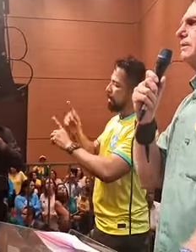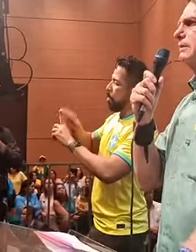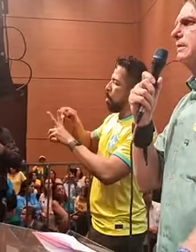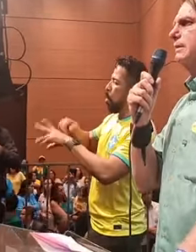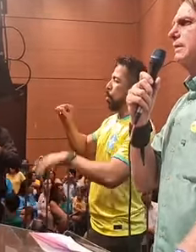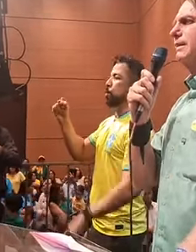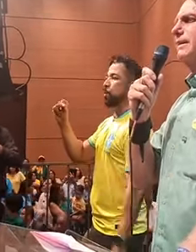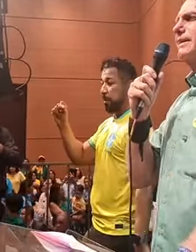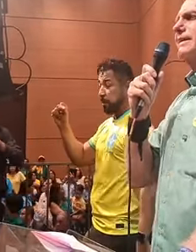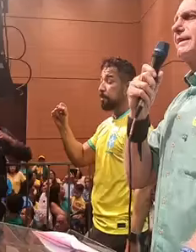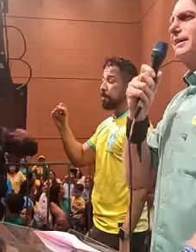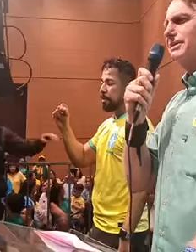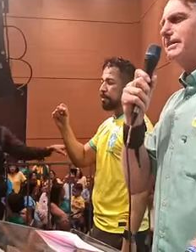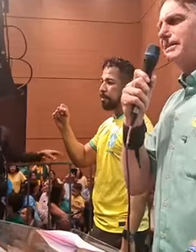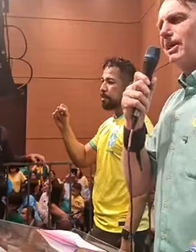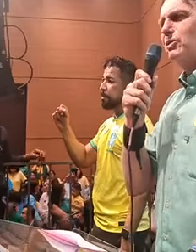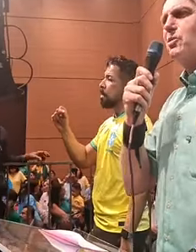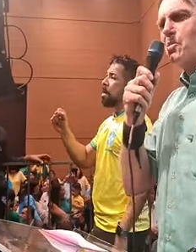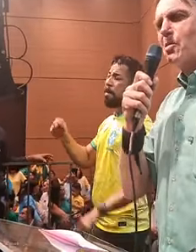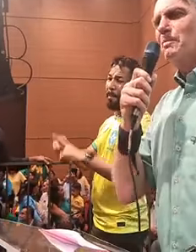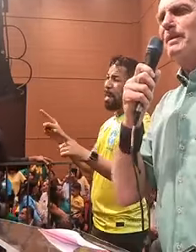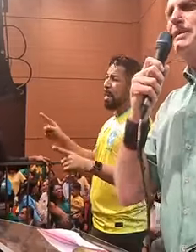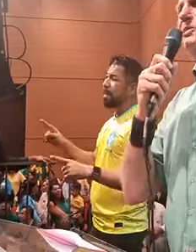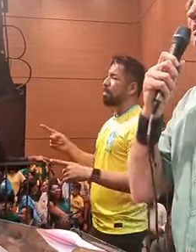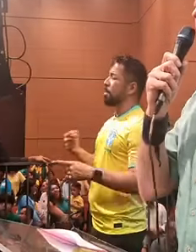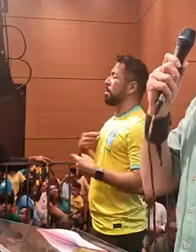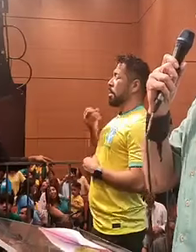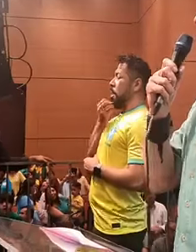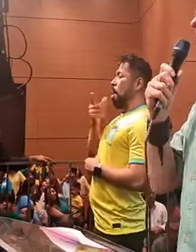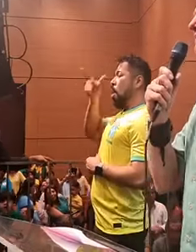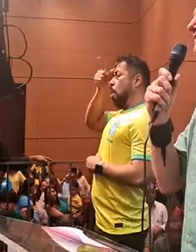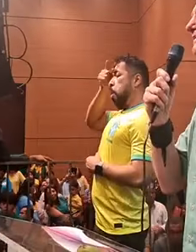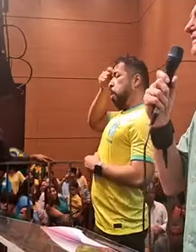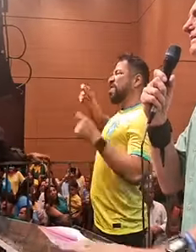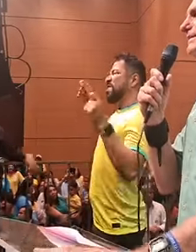meses, está sendo compensado.